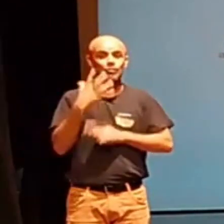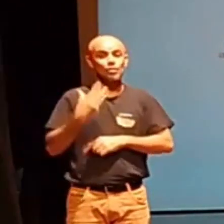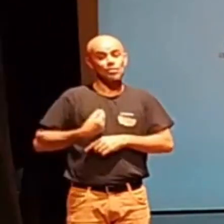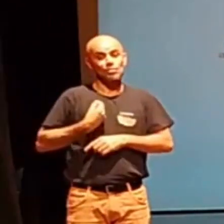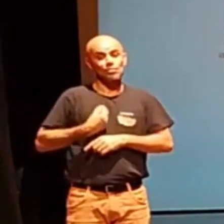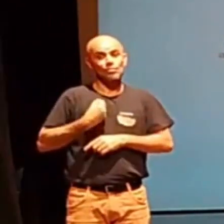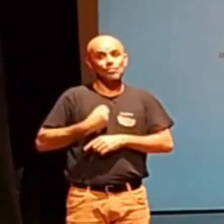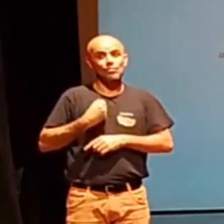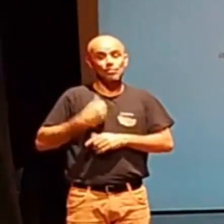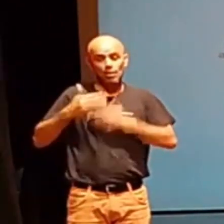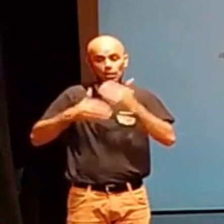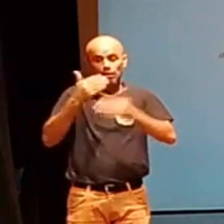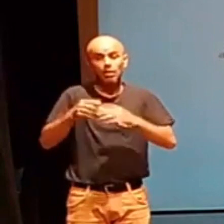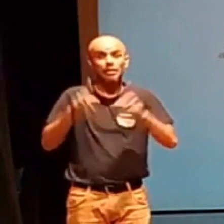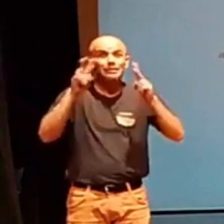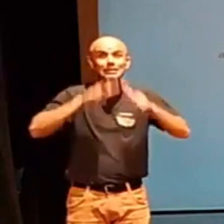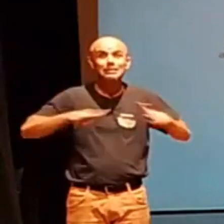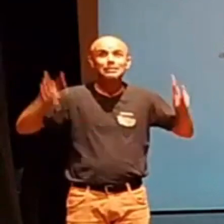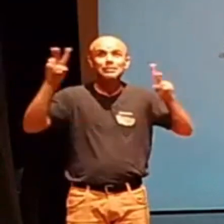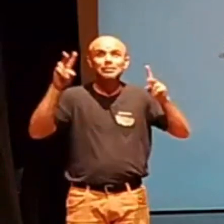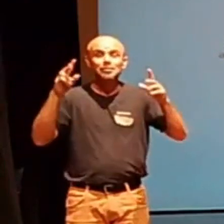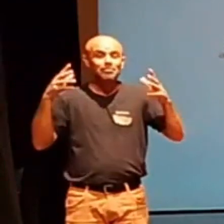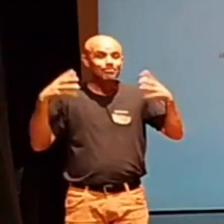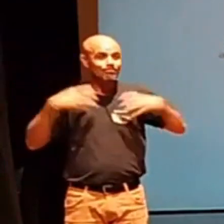ela vê a vida.